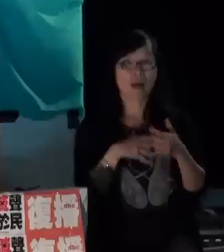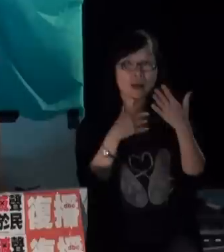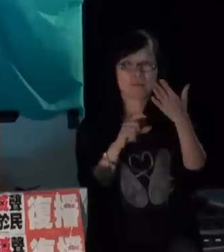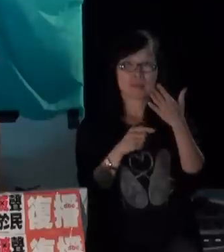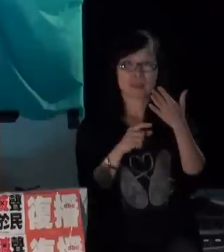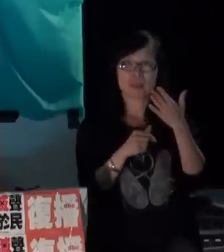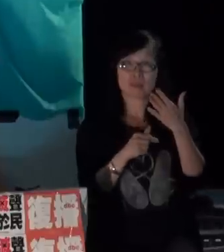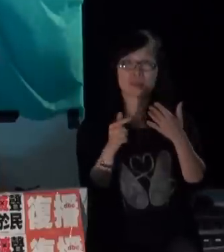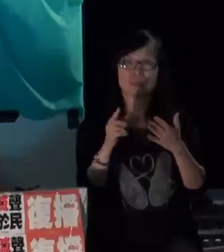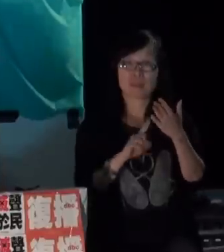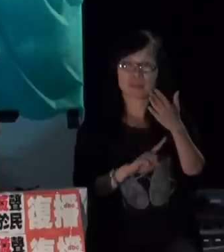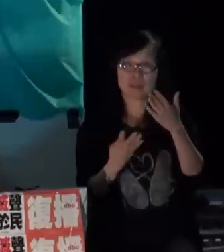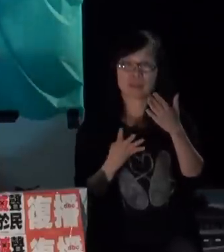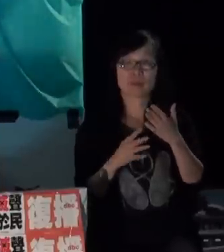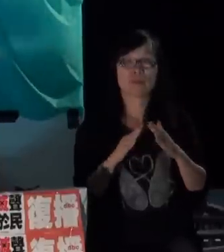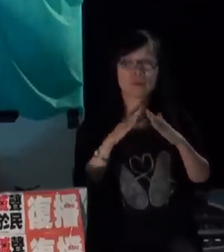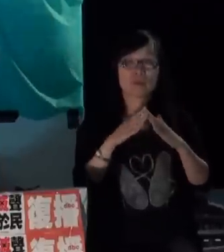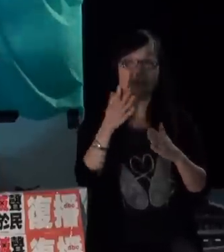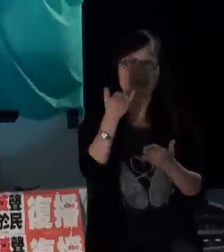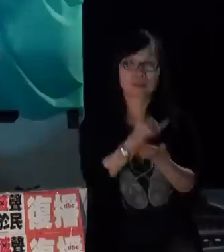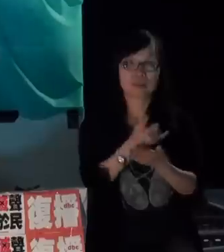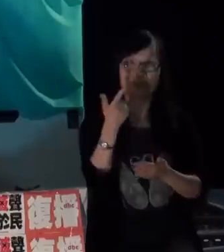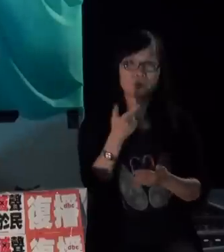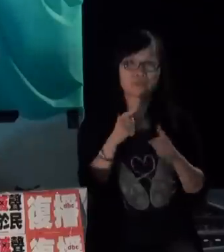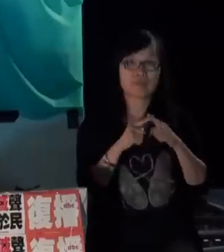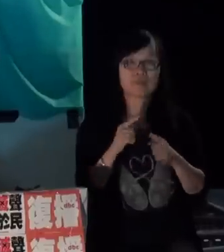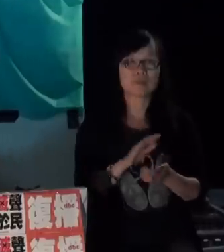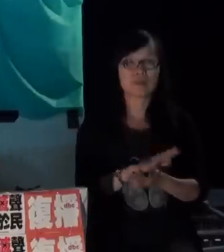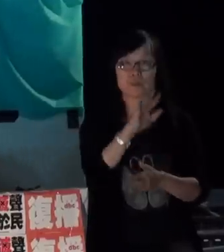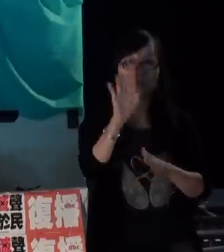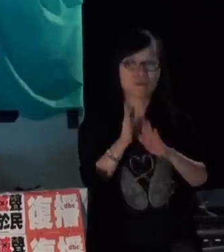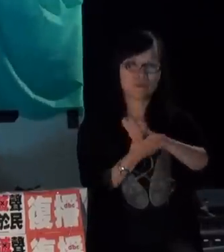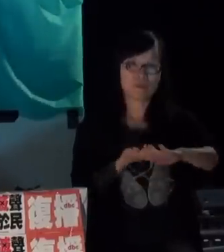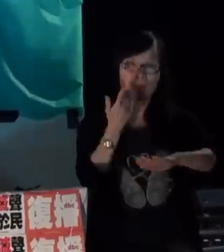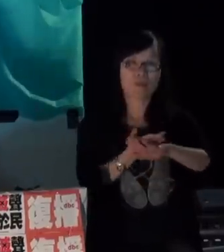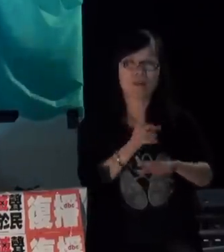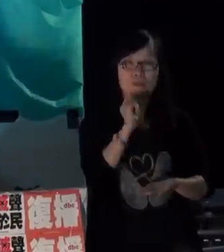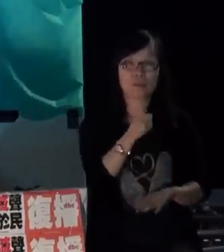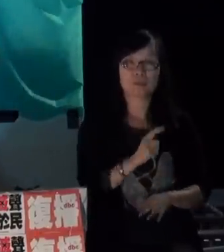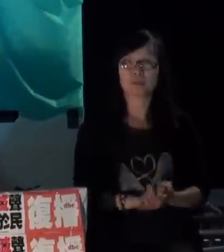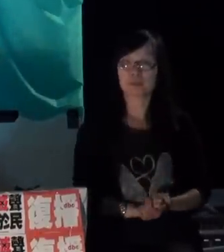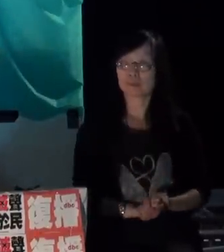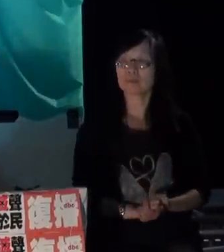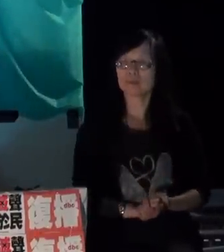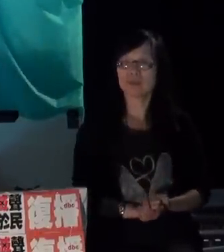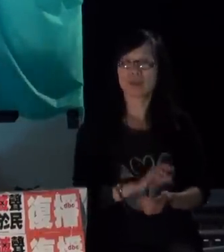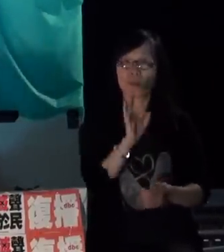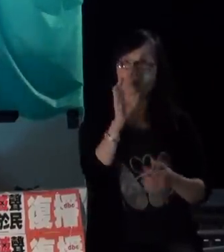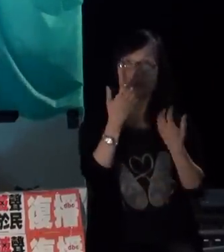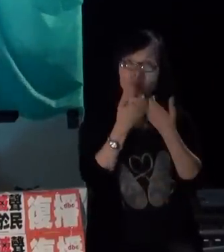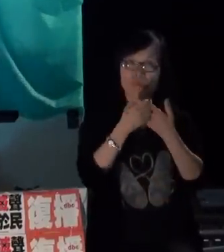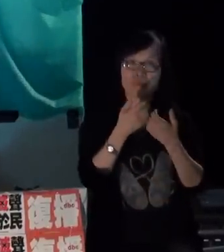真係可能幫到政府嘅，因為可以死多幾個人咧，冇咁快全軍覆沒住，大佬。 嗱咁好簡單，你有啲係計唔到噶嘛？